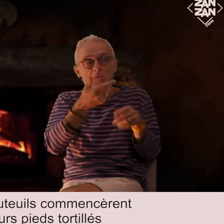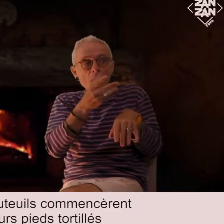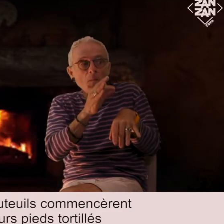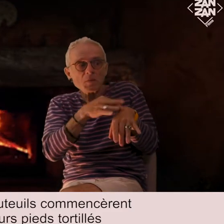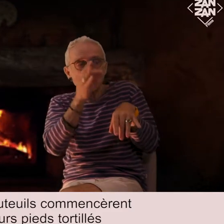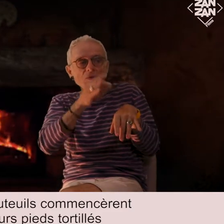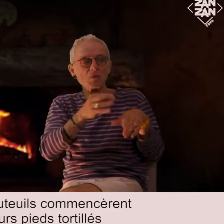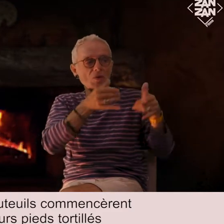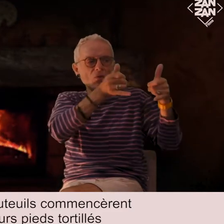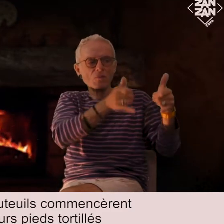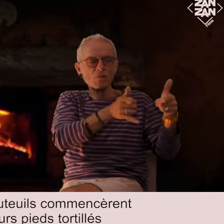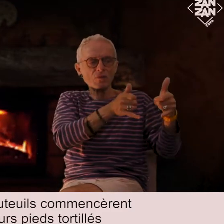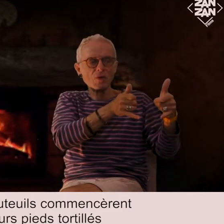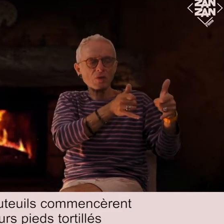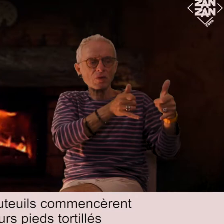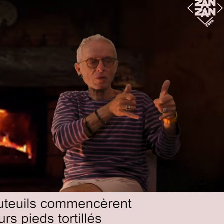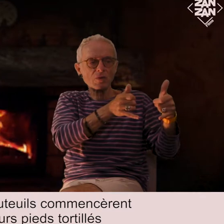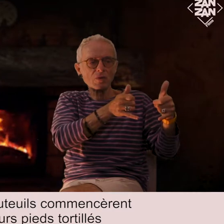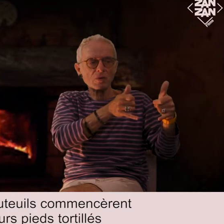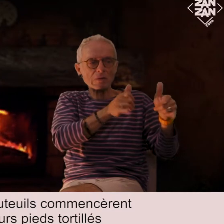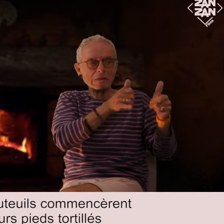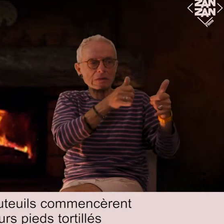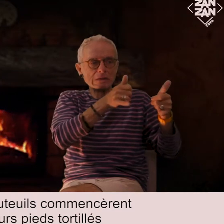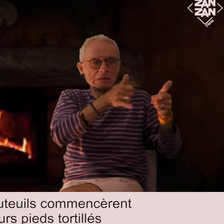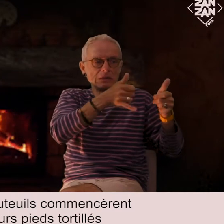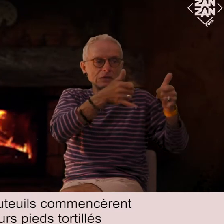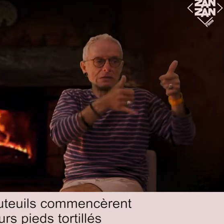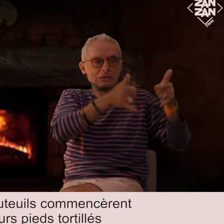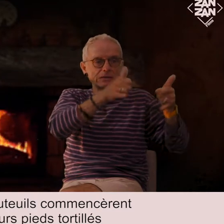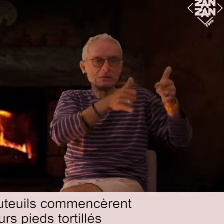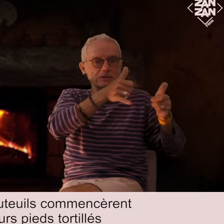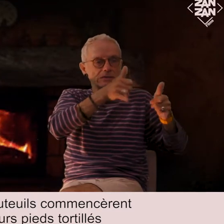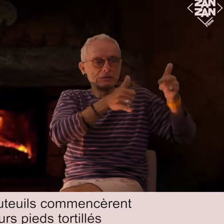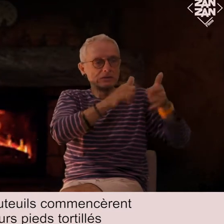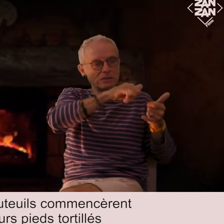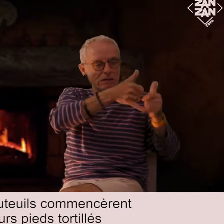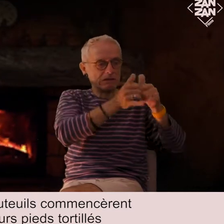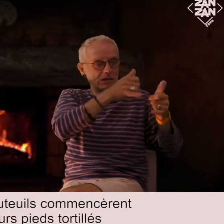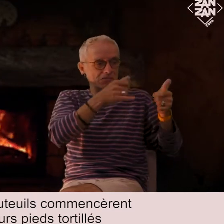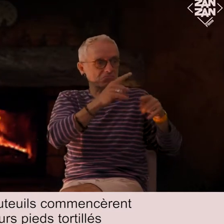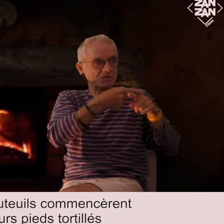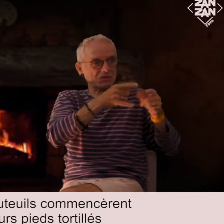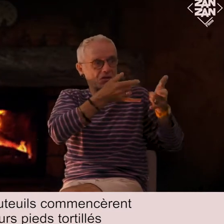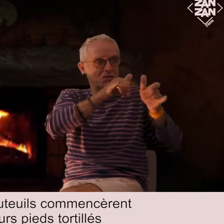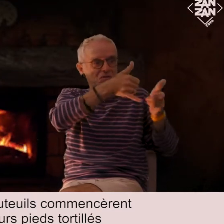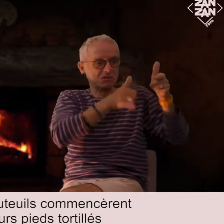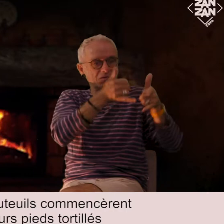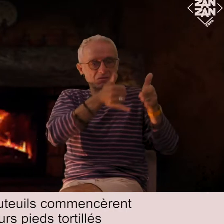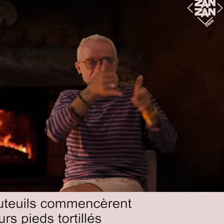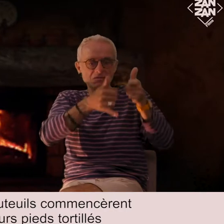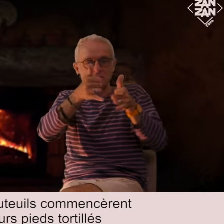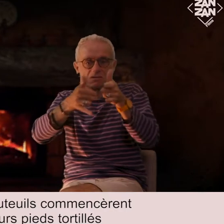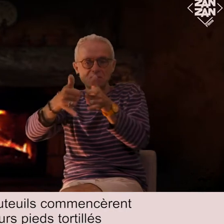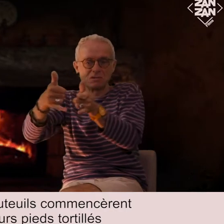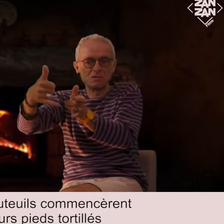les fauteuils commencèrent à s'ébranler et, agitant leurs pieds d'ortillers d'une manière surprenante, vinrent se ranger